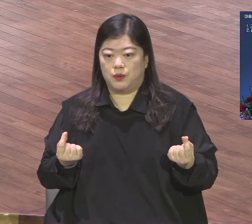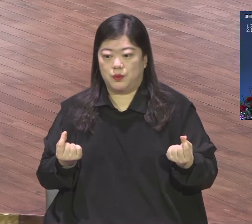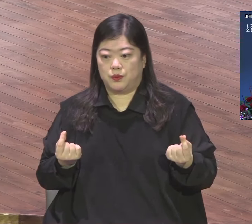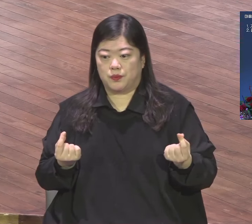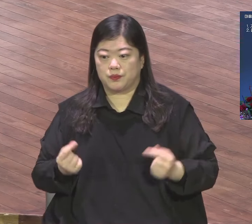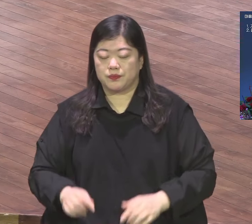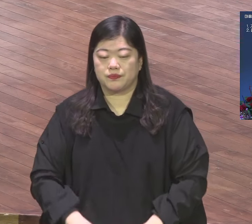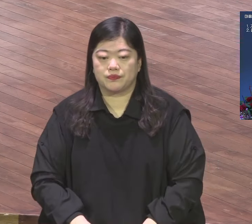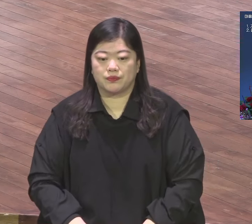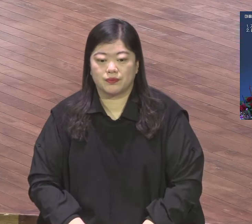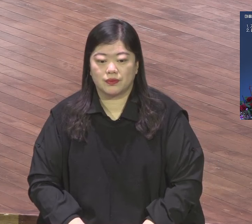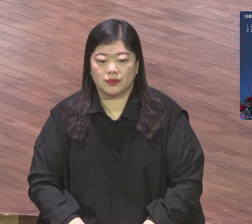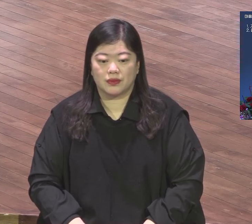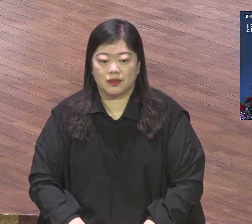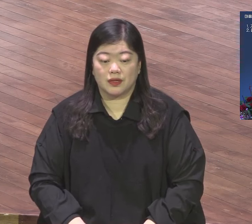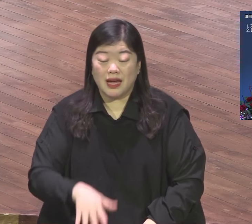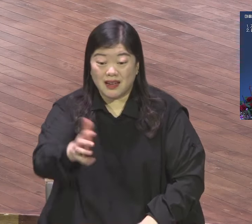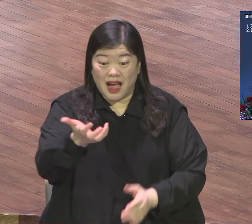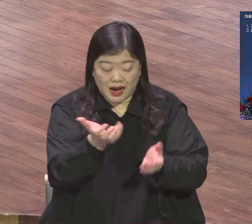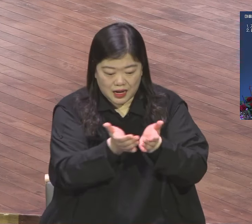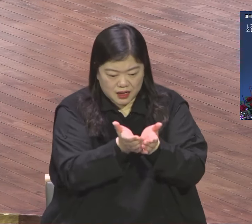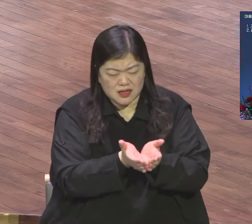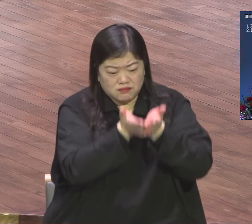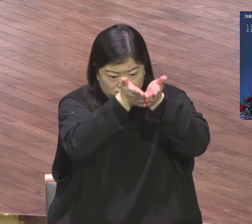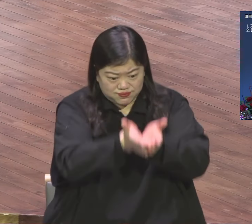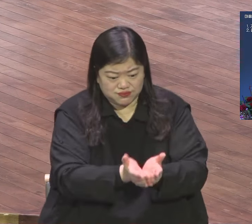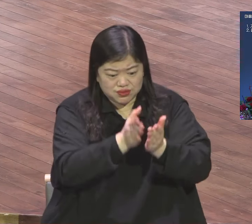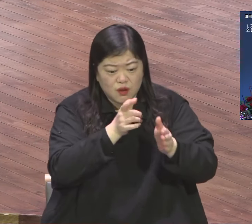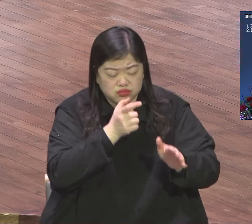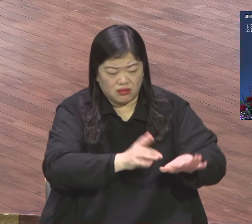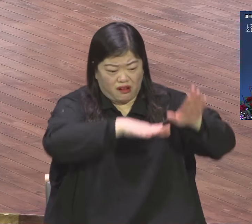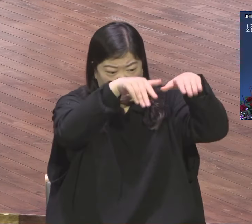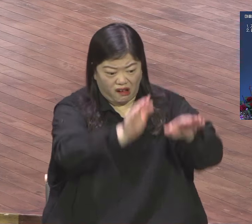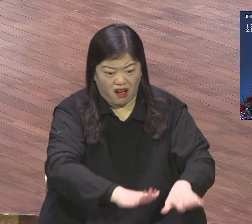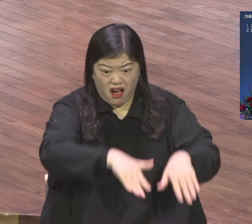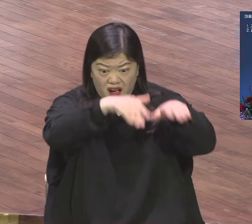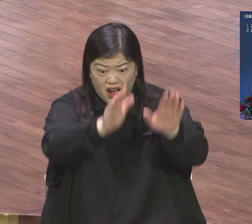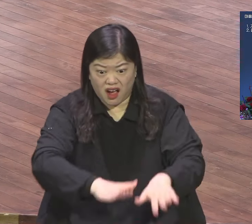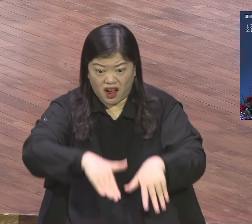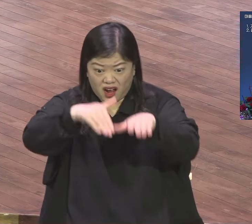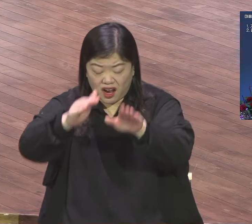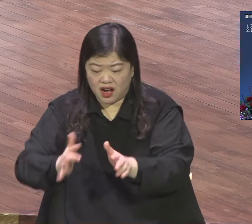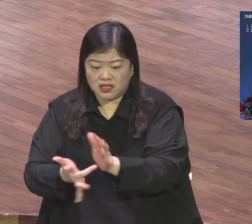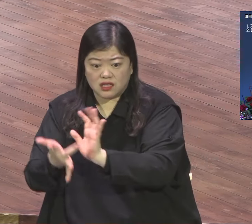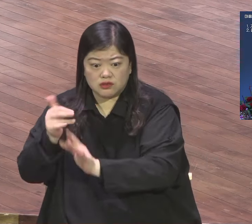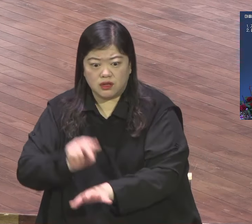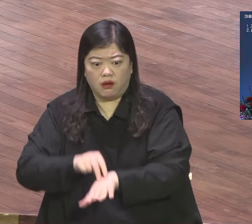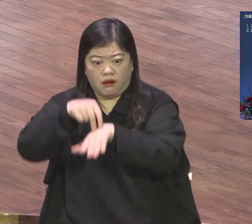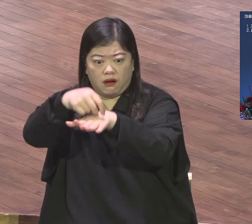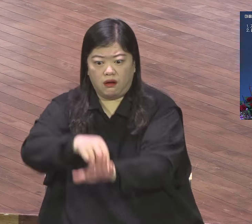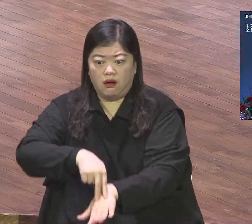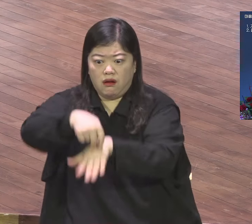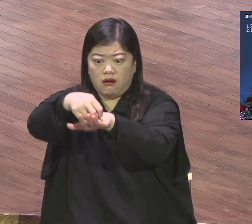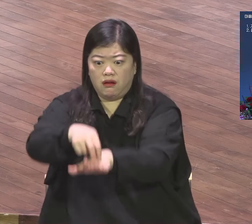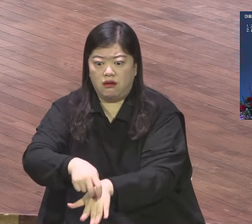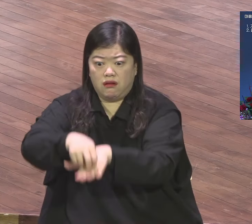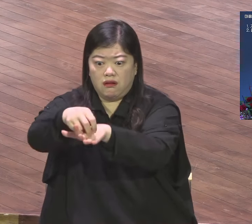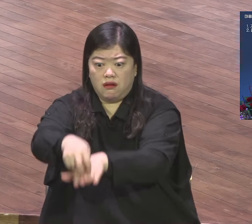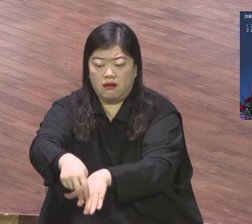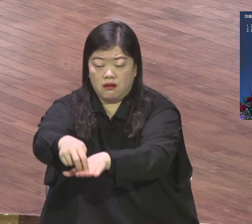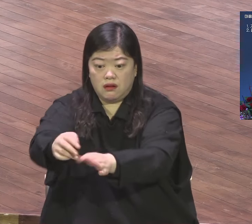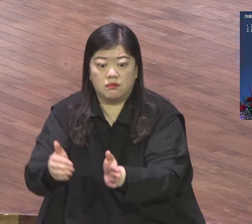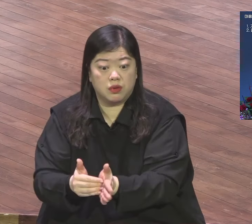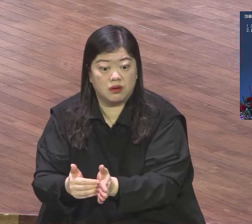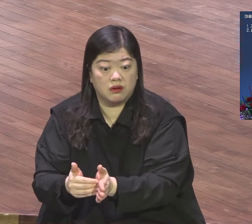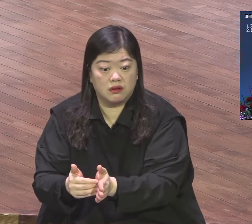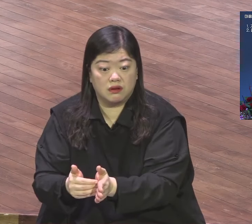파도를 밟고 오셨다. 맞잖아요. 밟고 오셨다. 무슨 말입니까? 이처럼